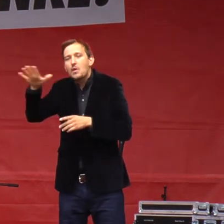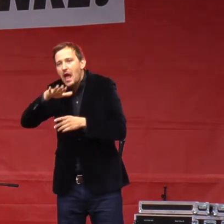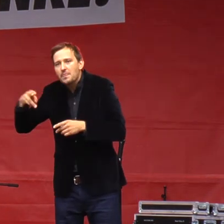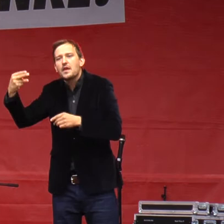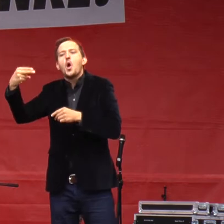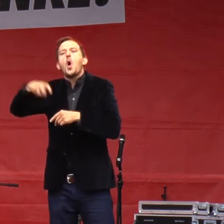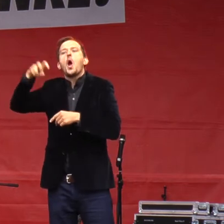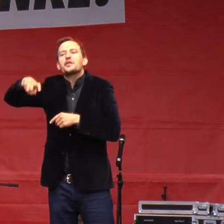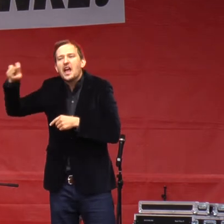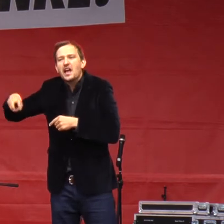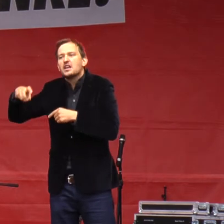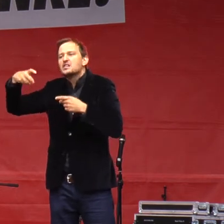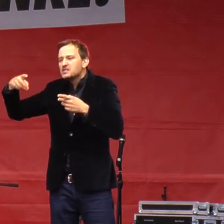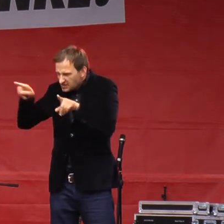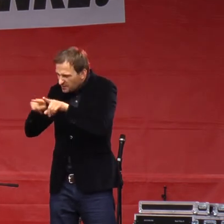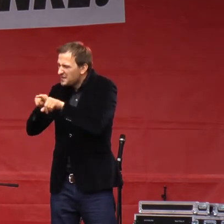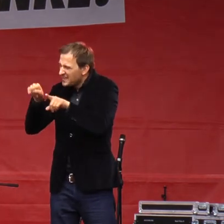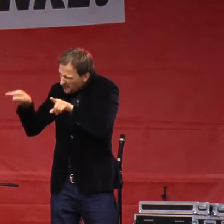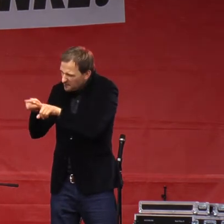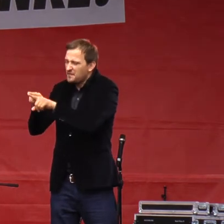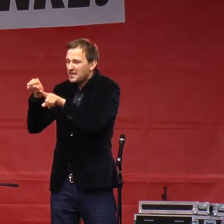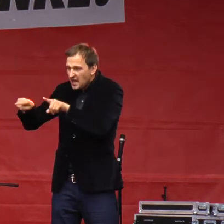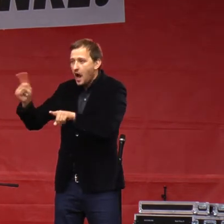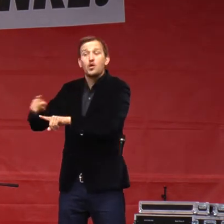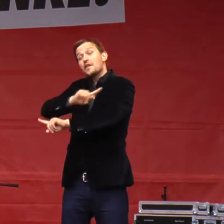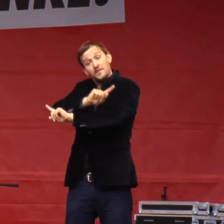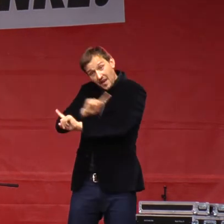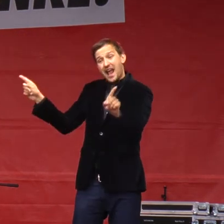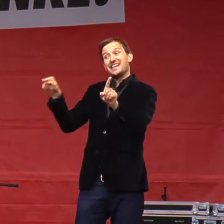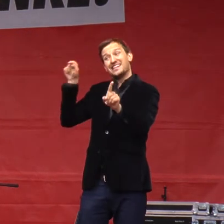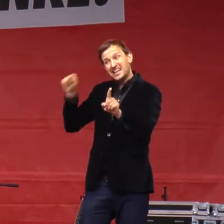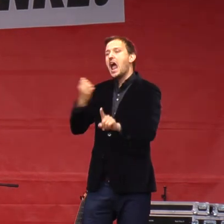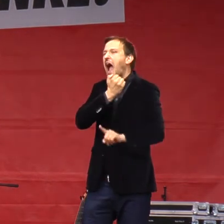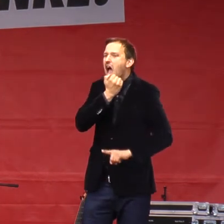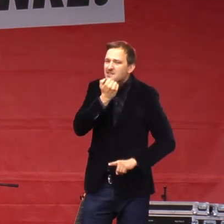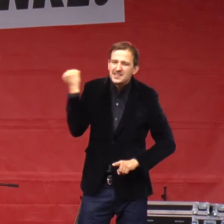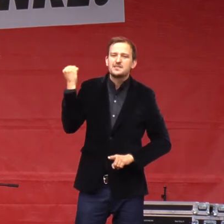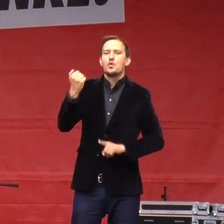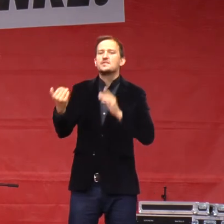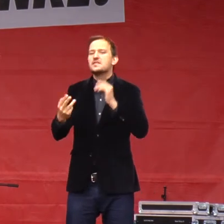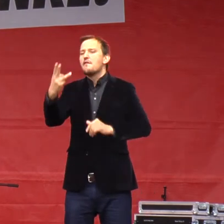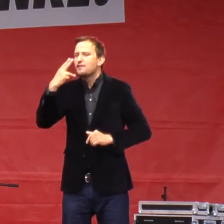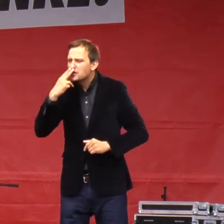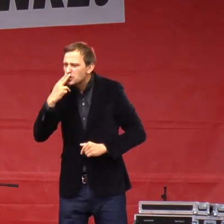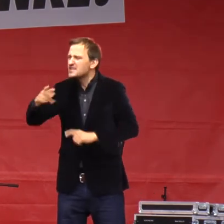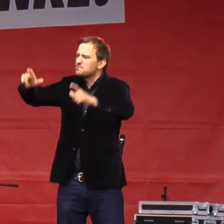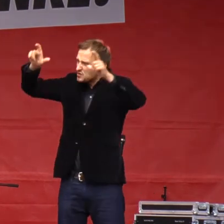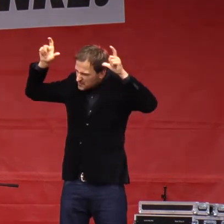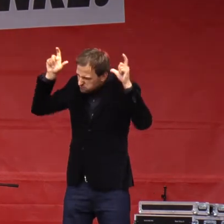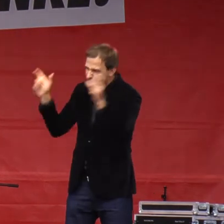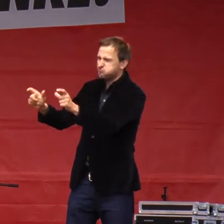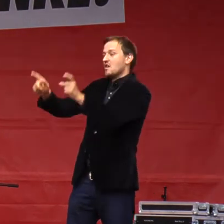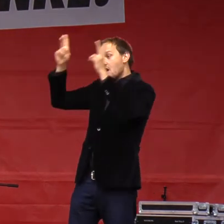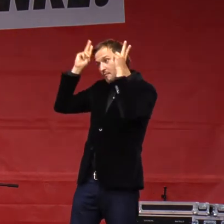am Haken hat und nach oben zieht. Nein, man darf dem Rassismus und dem Neofaschismus keinen Raum in diesem Land